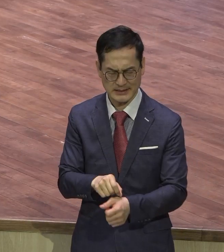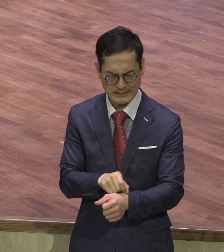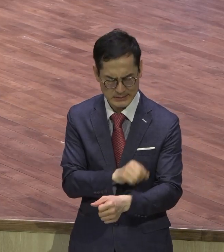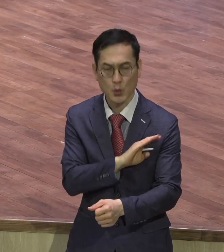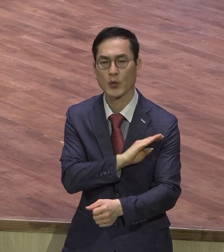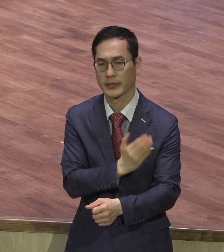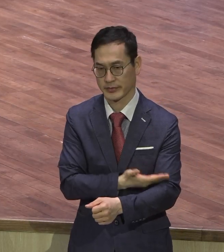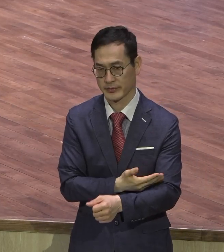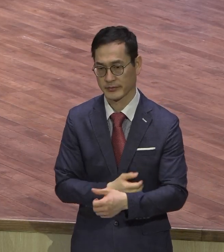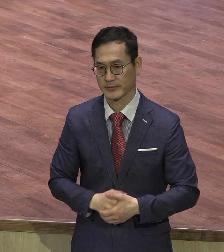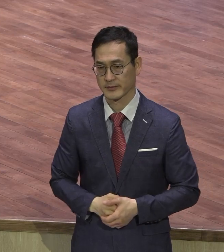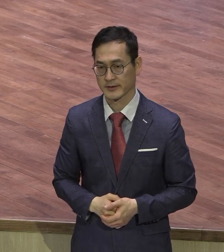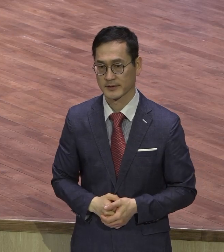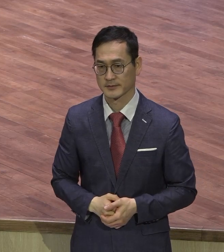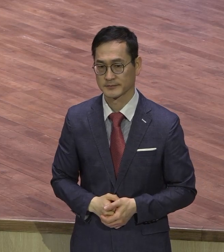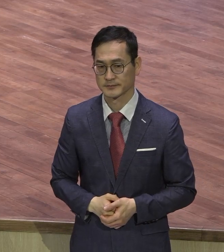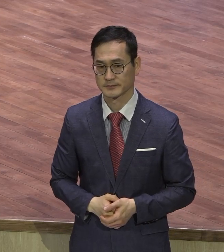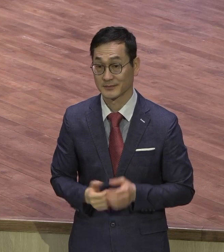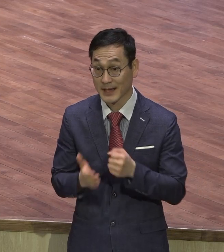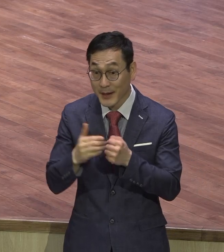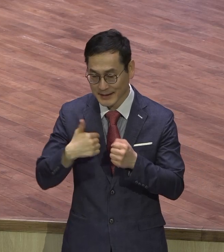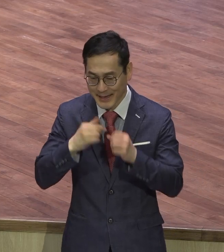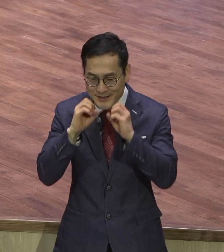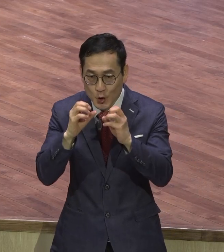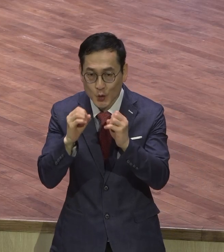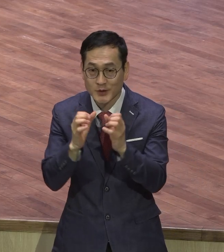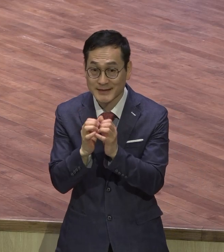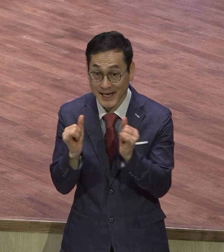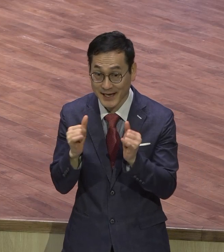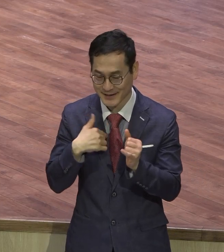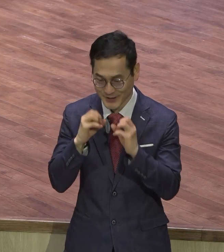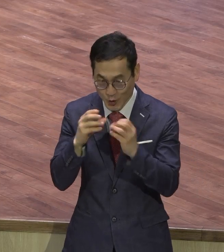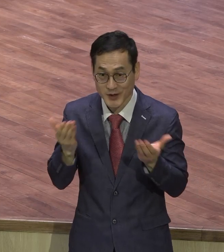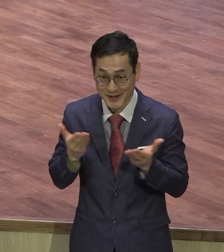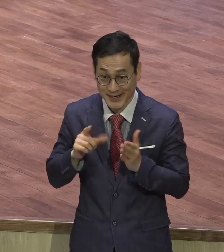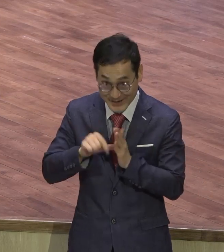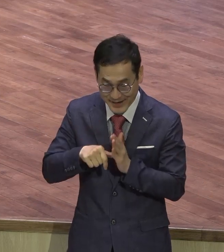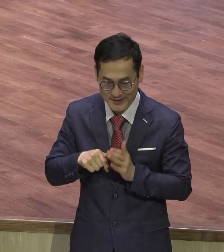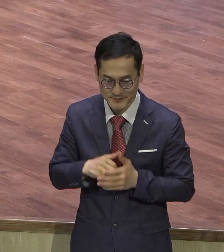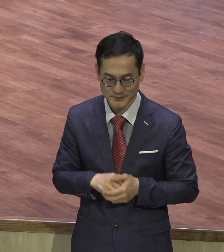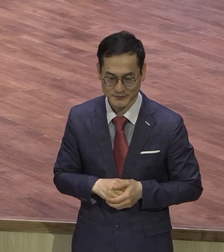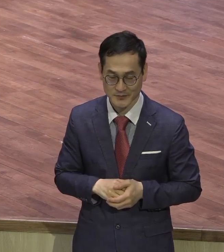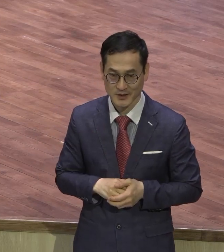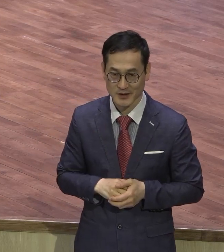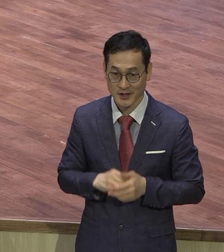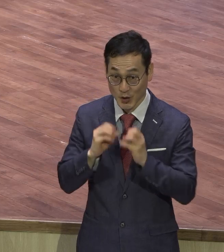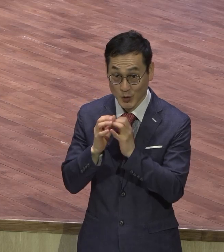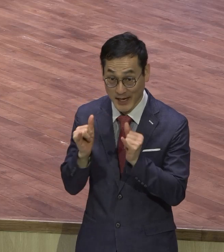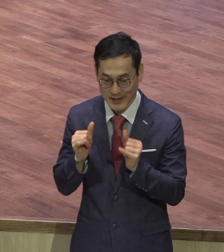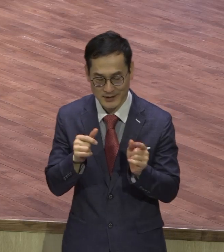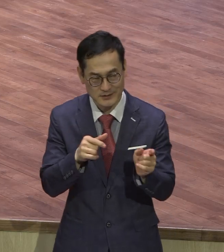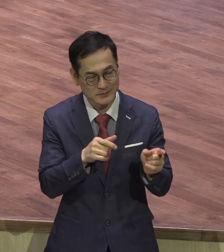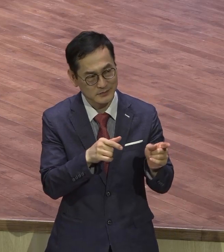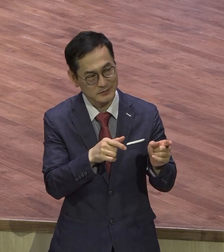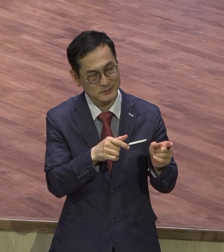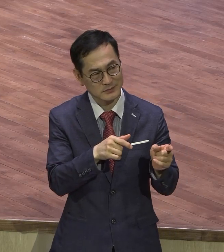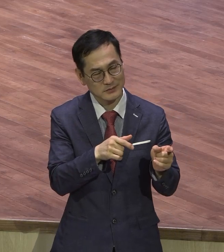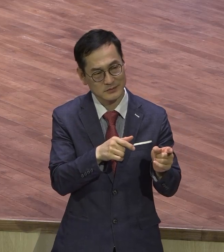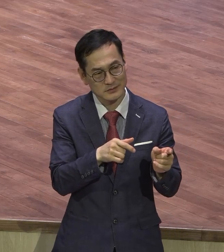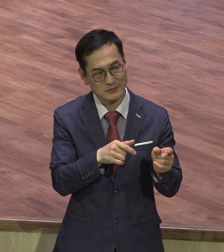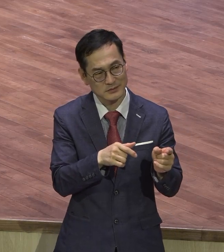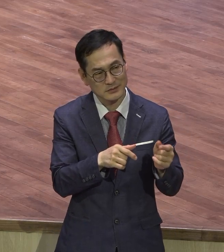있어요. 그래서 제가 전도사 때 세례를 베풀어 주는 우리 차영배 교수님이, 내가 종신대학원 다닐